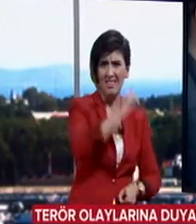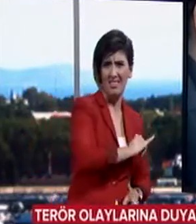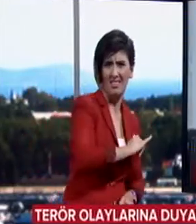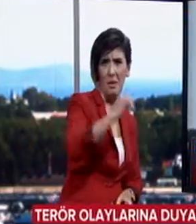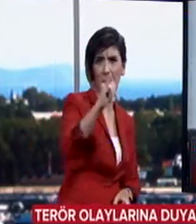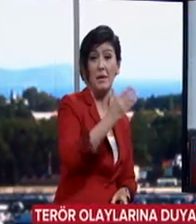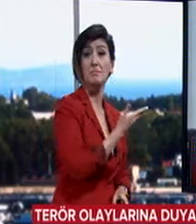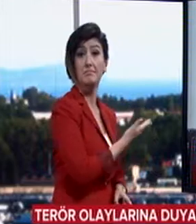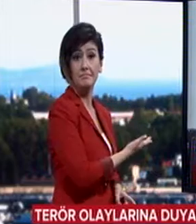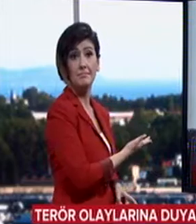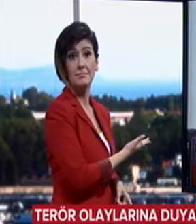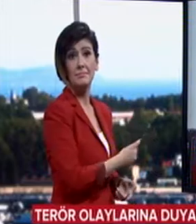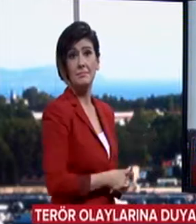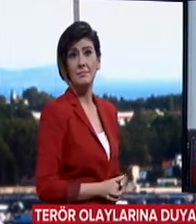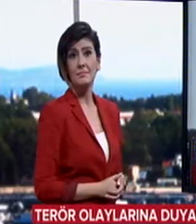gösterdi.